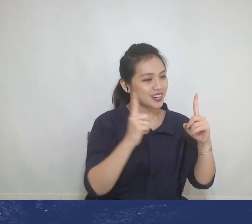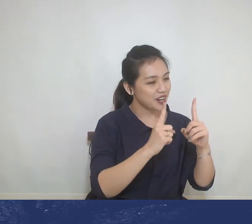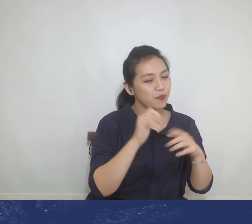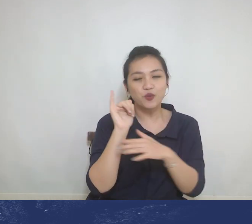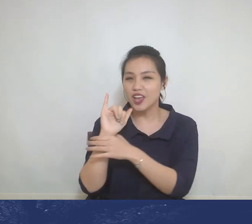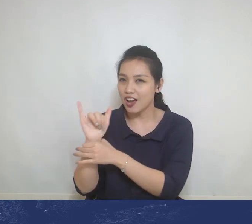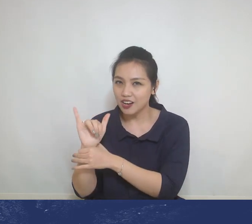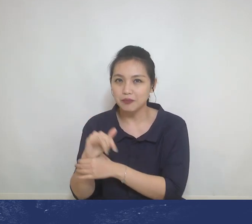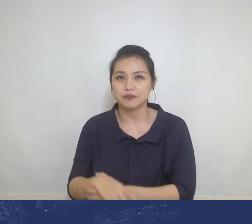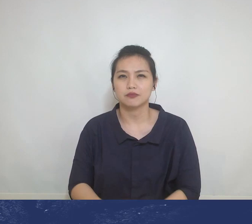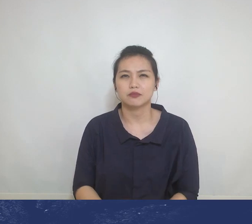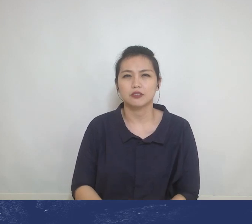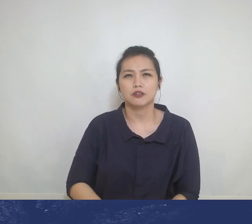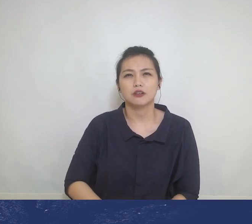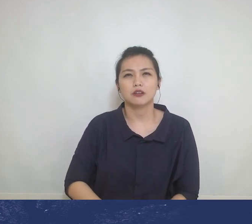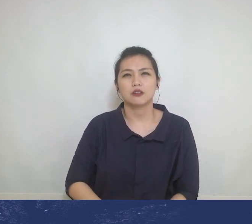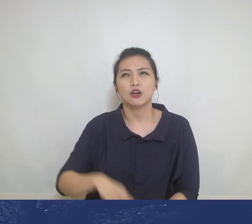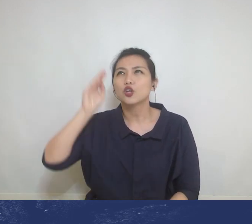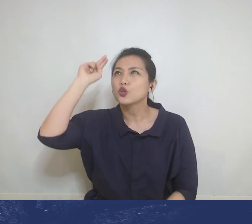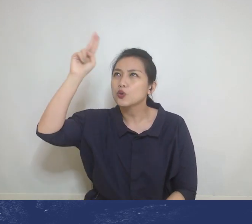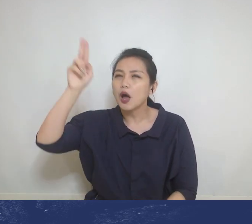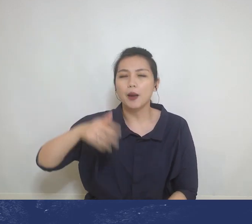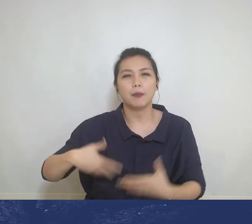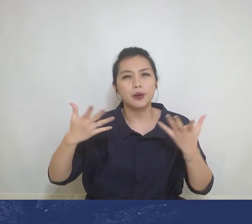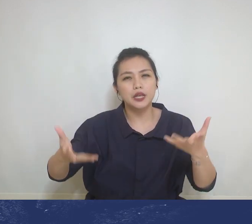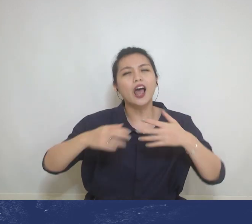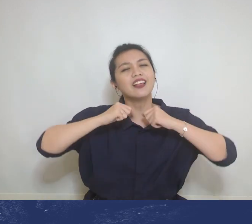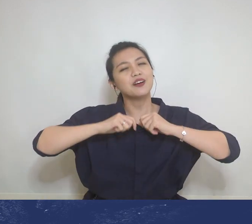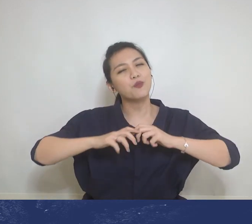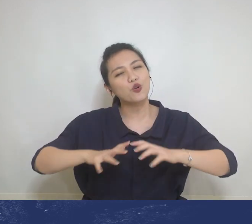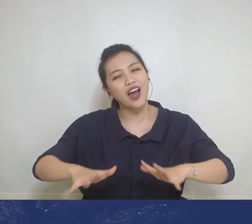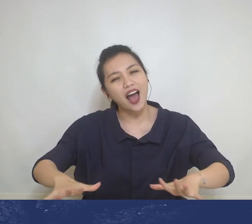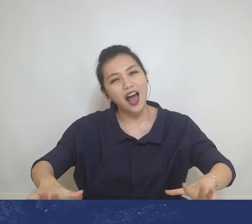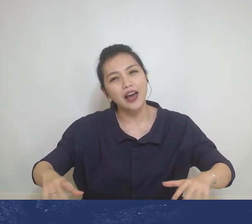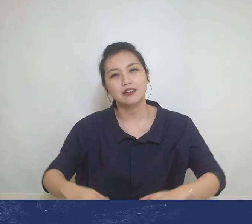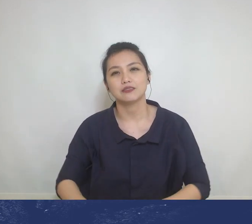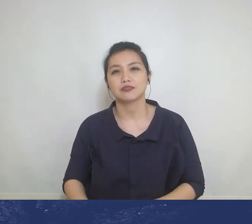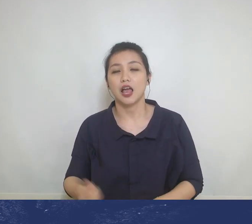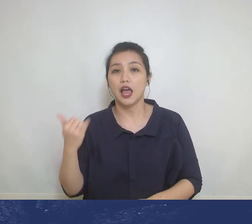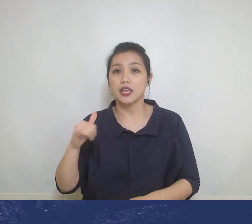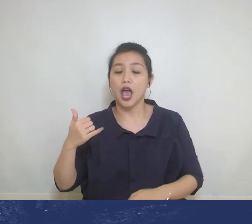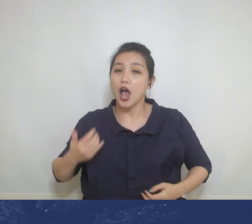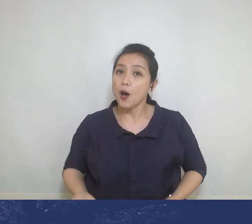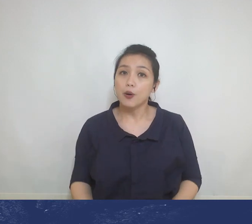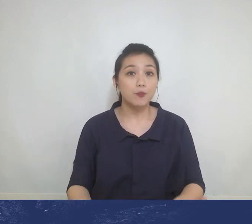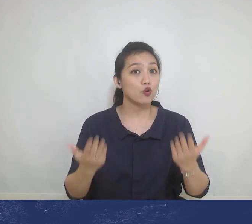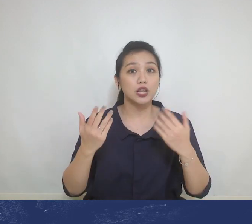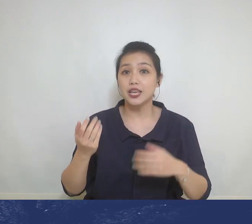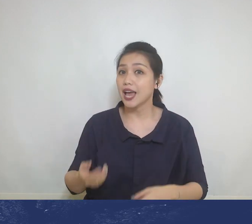Saya melihat benar-benar ada tangan kemurahan Tuhan yang merajut pemulihan di dalam kehidupan Yakub kayak